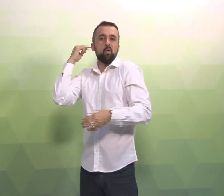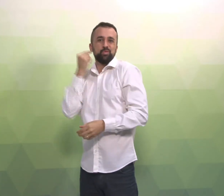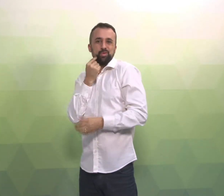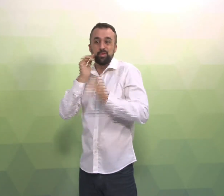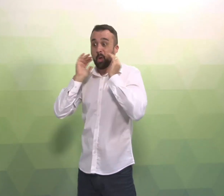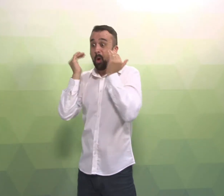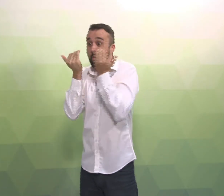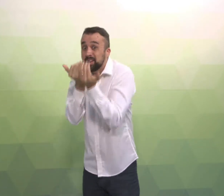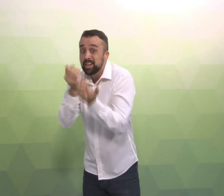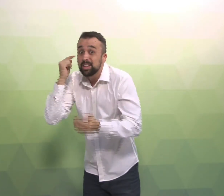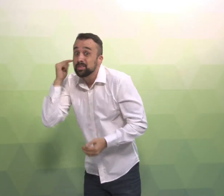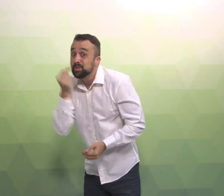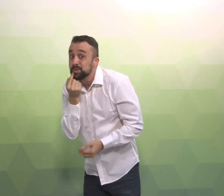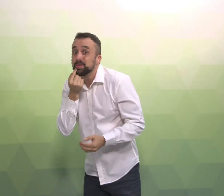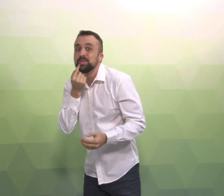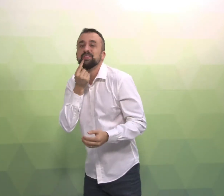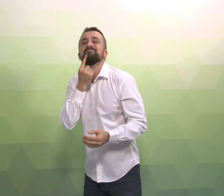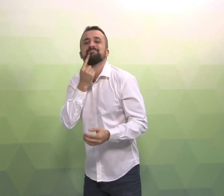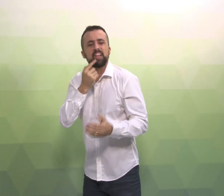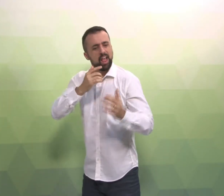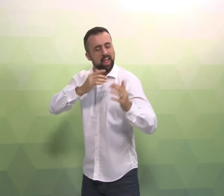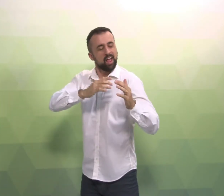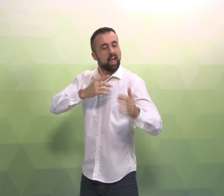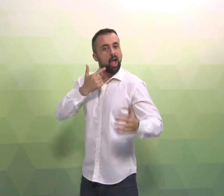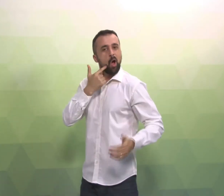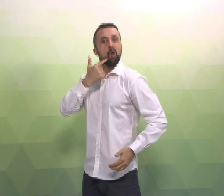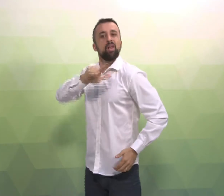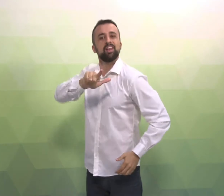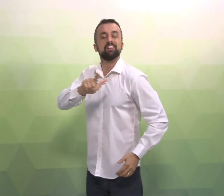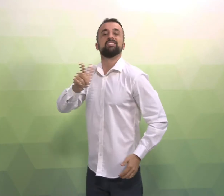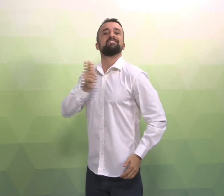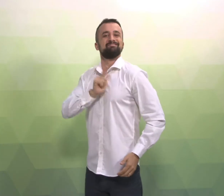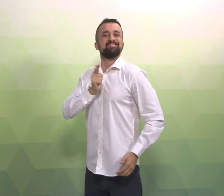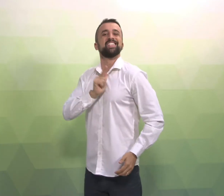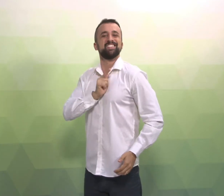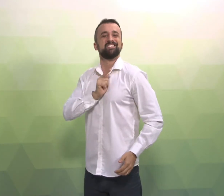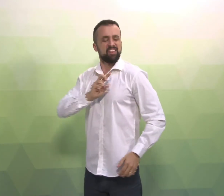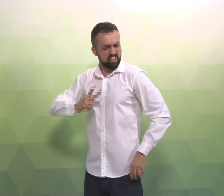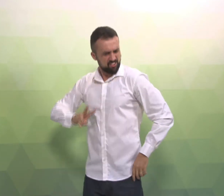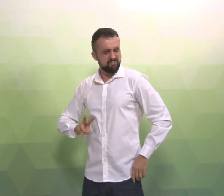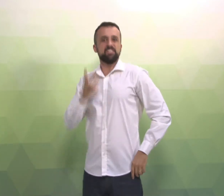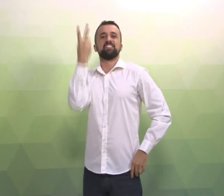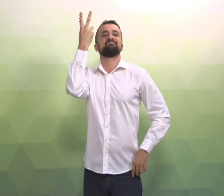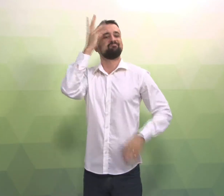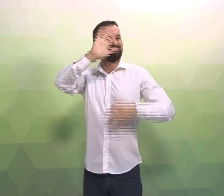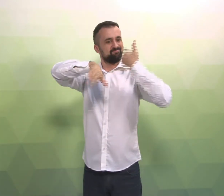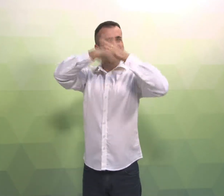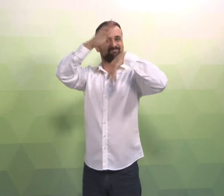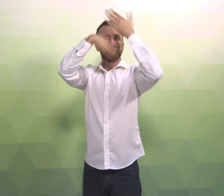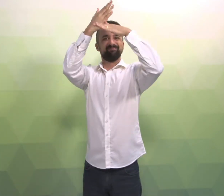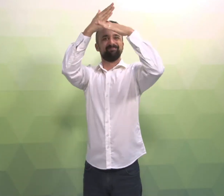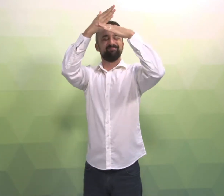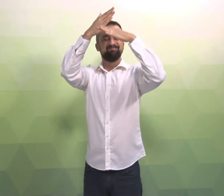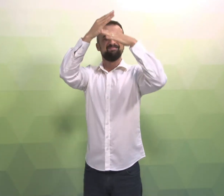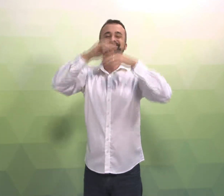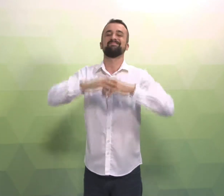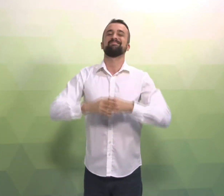de forma inaugural e oficial, os surdos tinham uma língua. E a comunidade surda então se